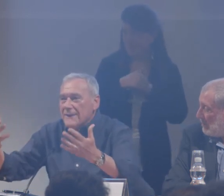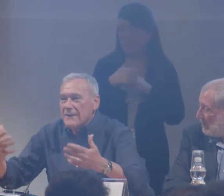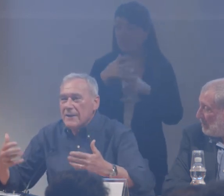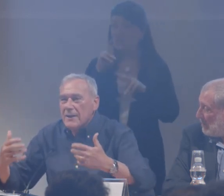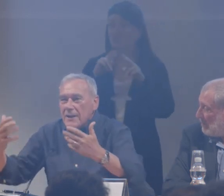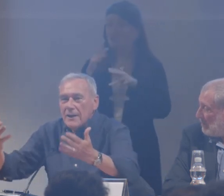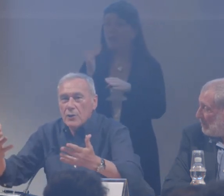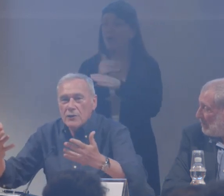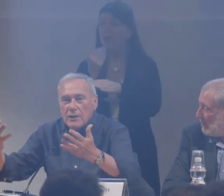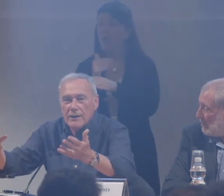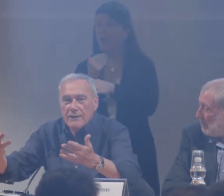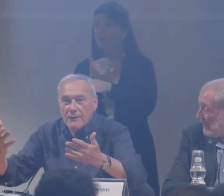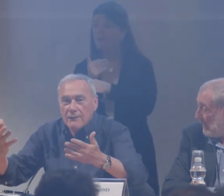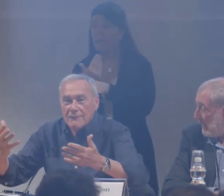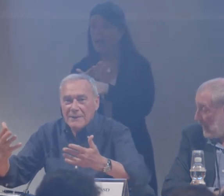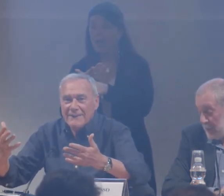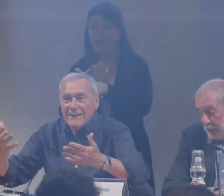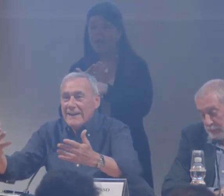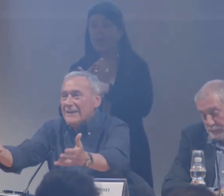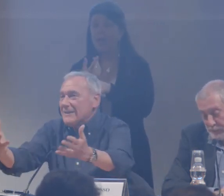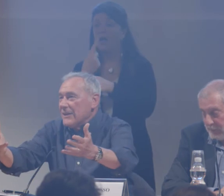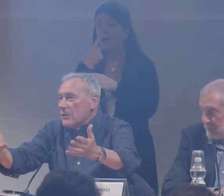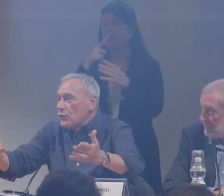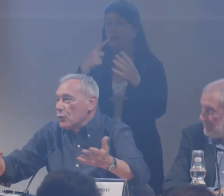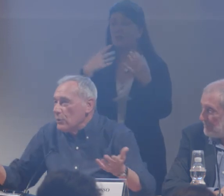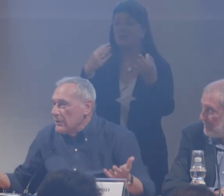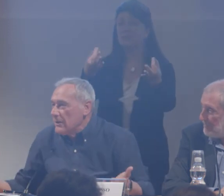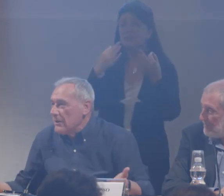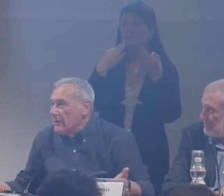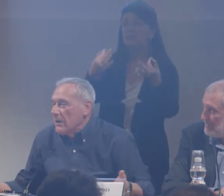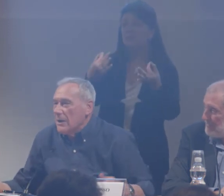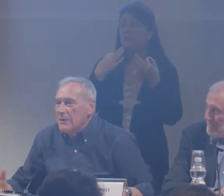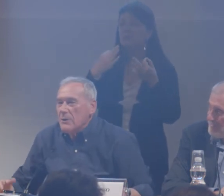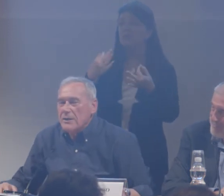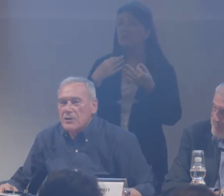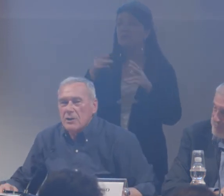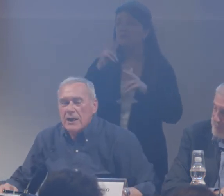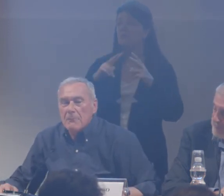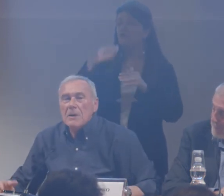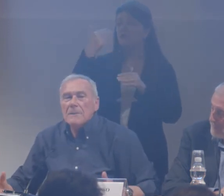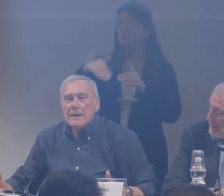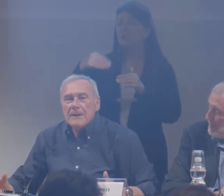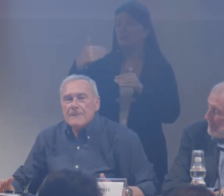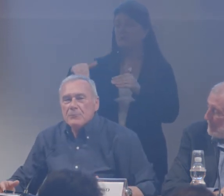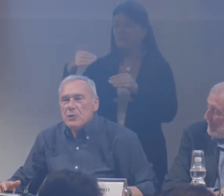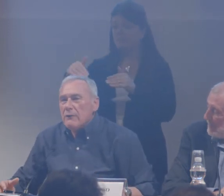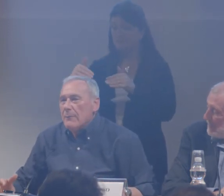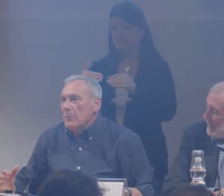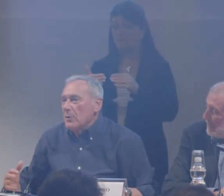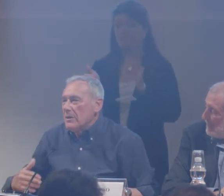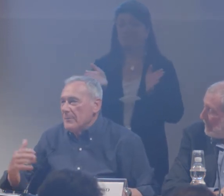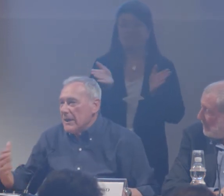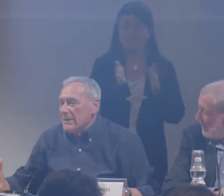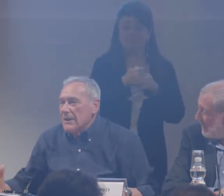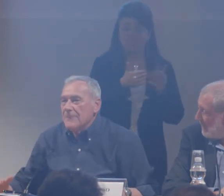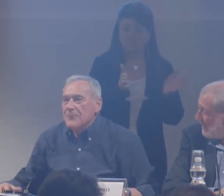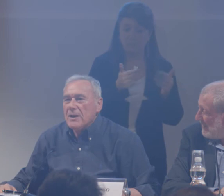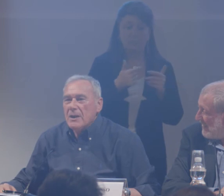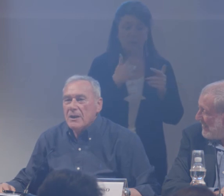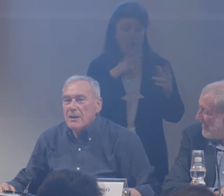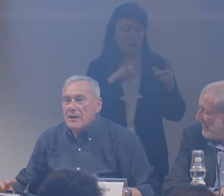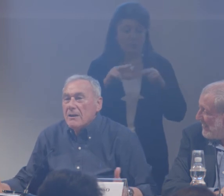continuare a essere così bersagliati dagli insulti di quelli dietro le gambe. Dovevamo poi